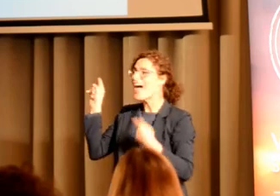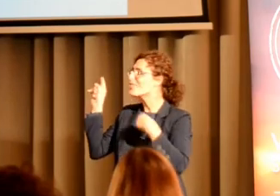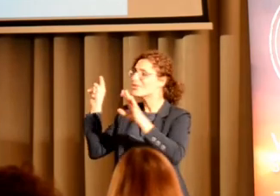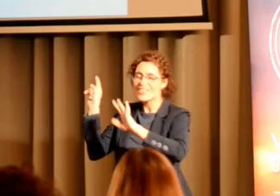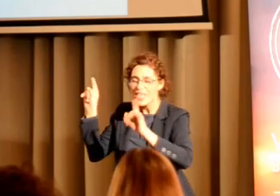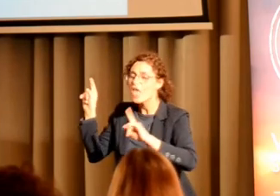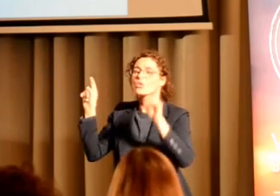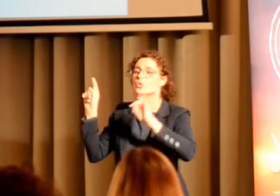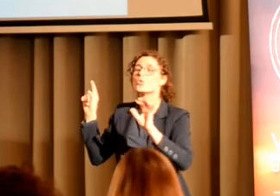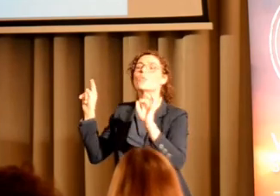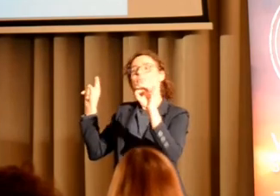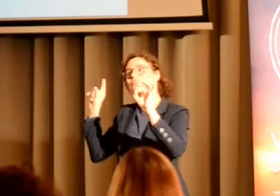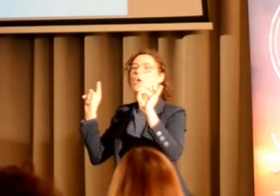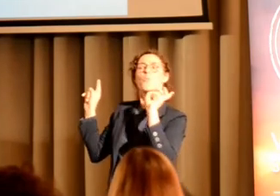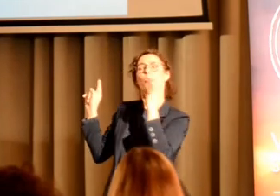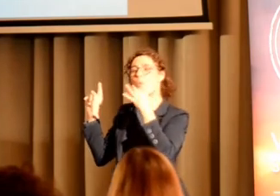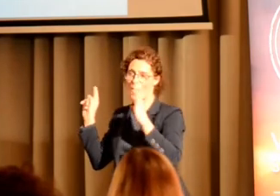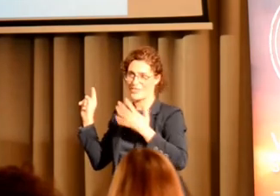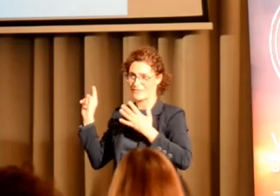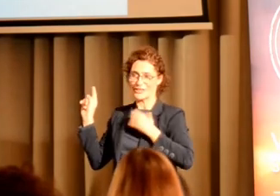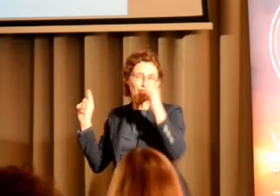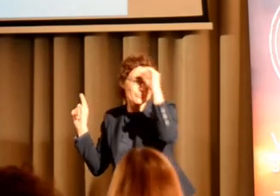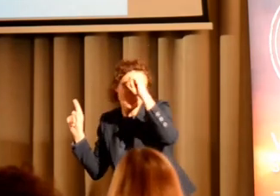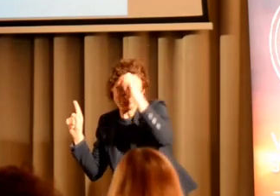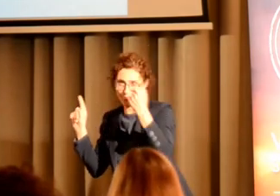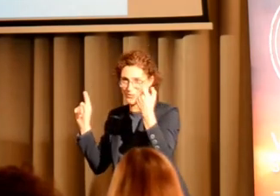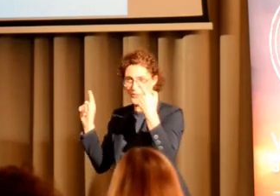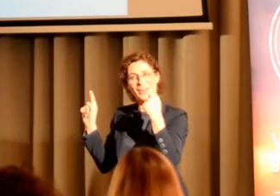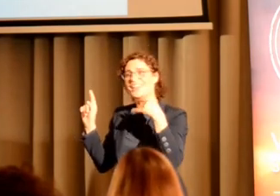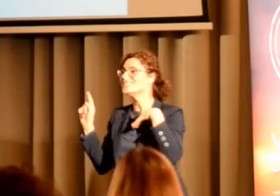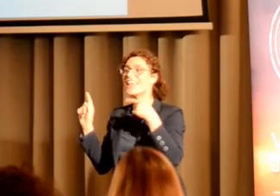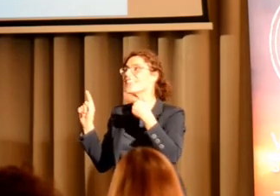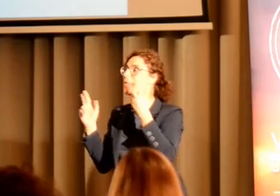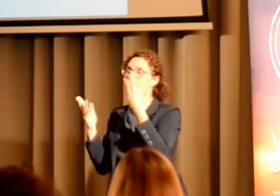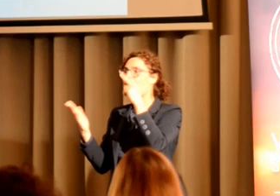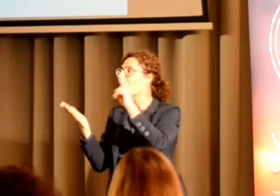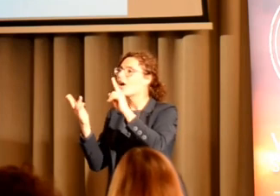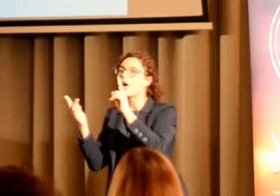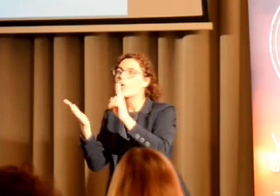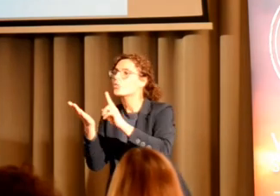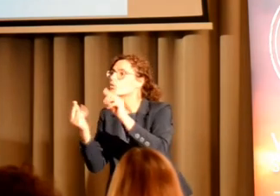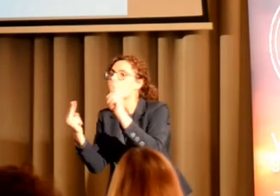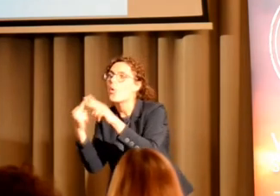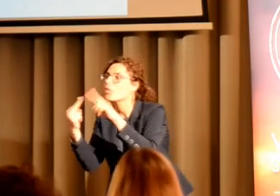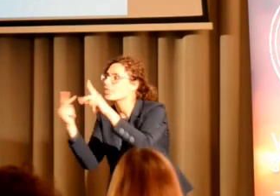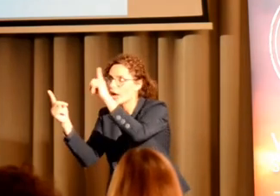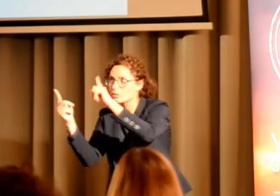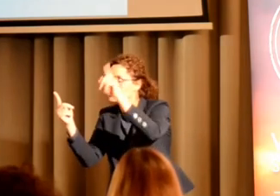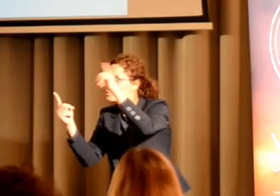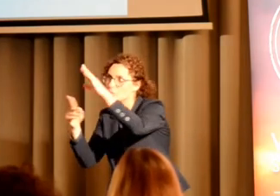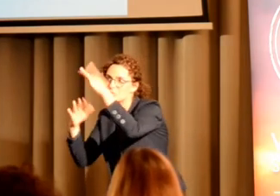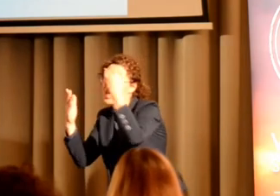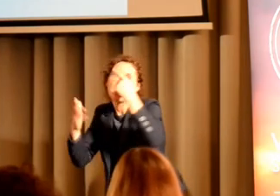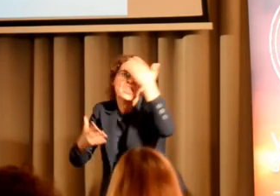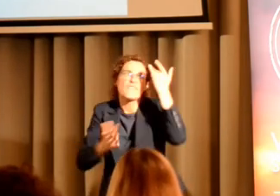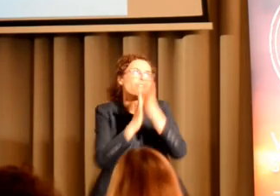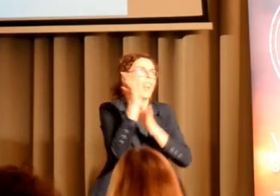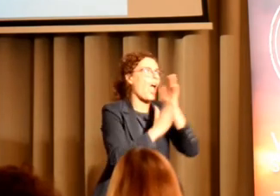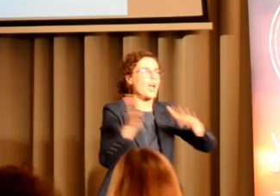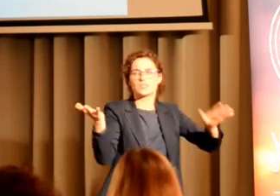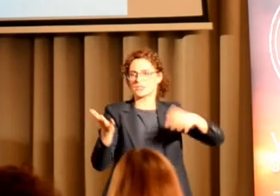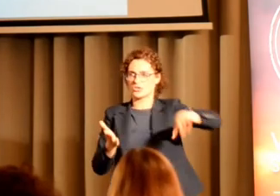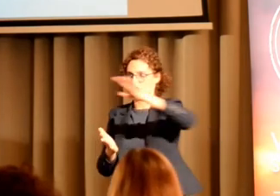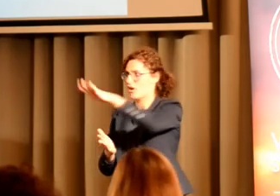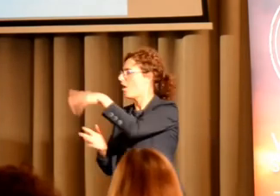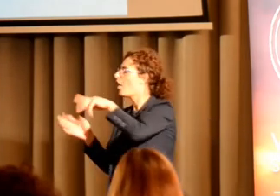takie ludzkie nastolatki, które po prostu nie miały jeszcze styczności z cywilizacją. cywilizacją, nie wiedzą, gdzie są te lasy następne,